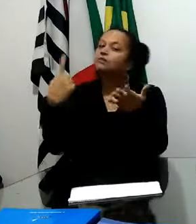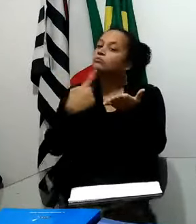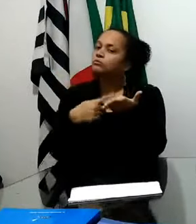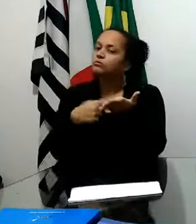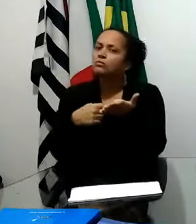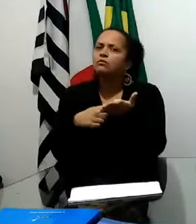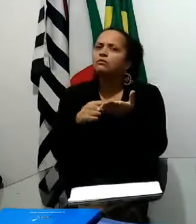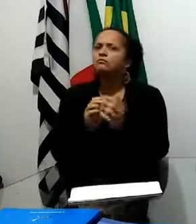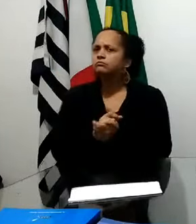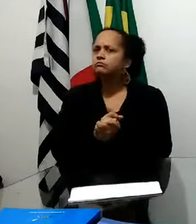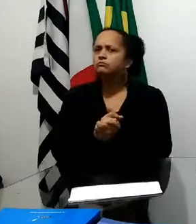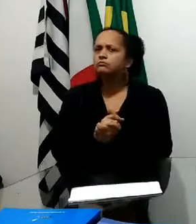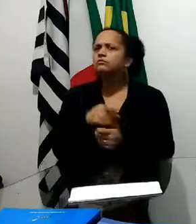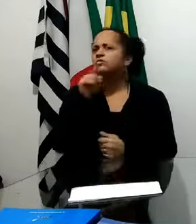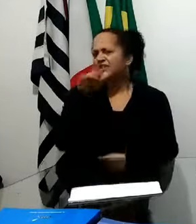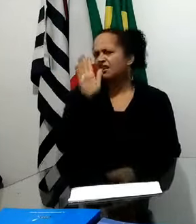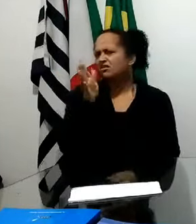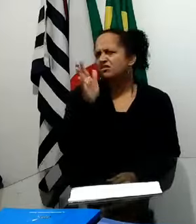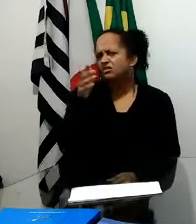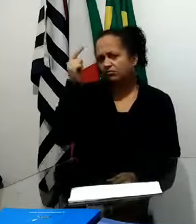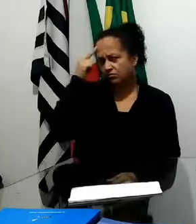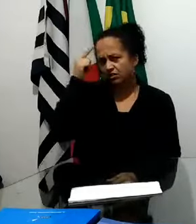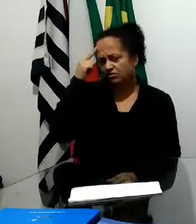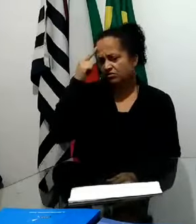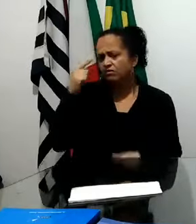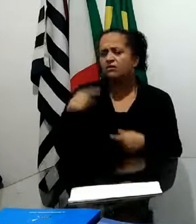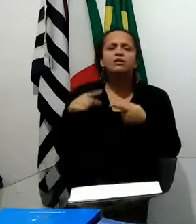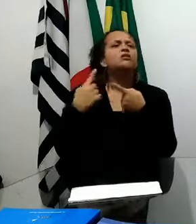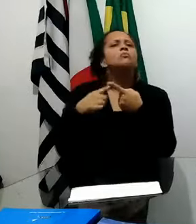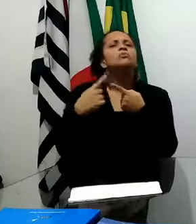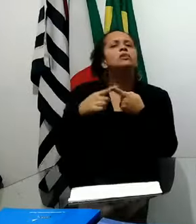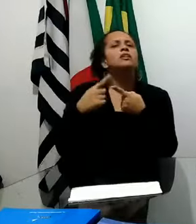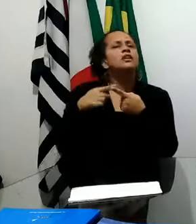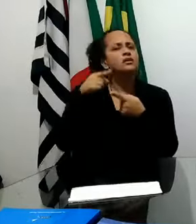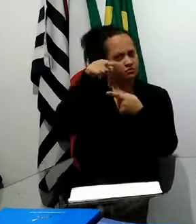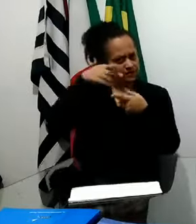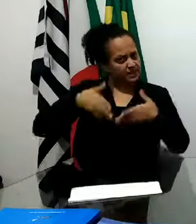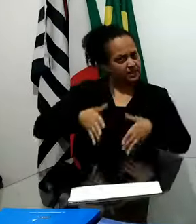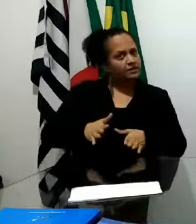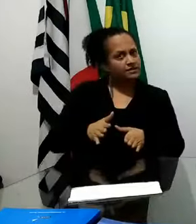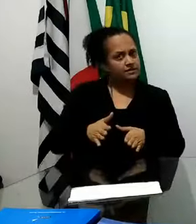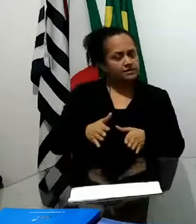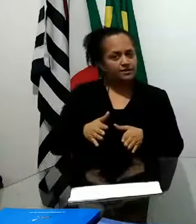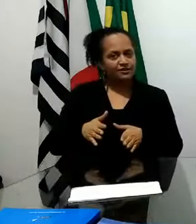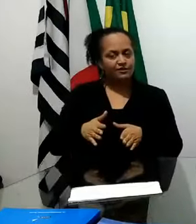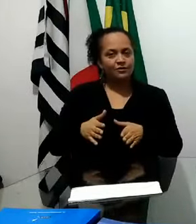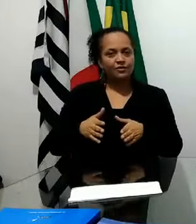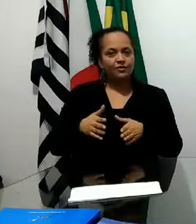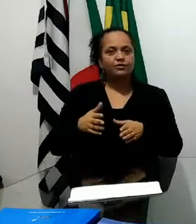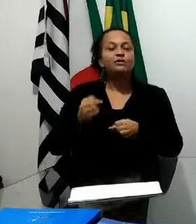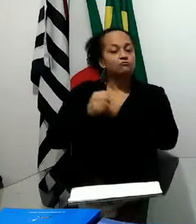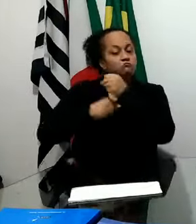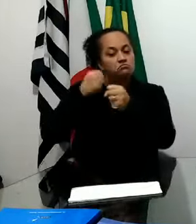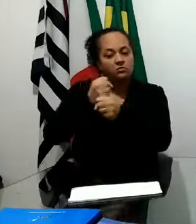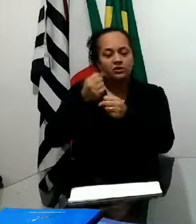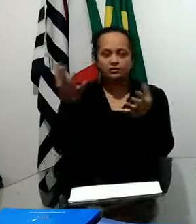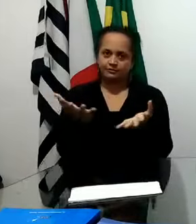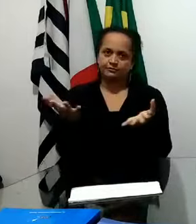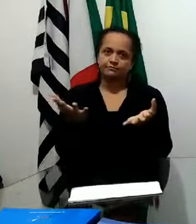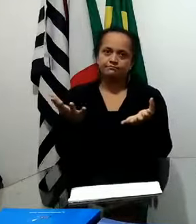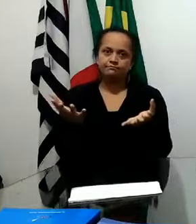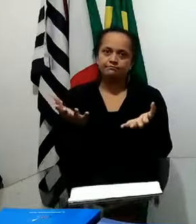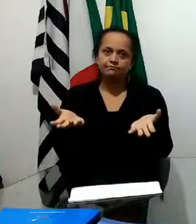parou para pensar por que você nasceu neste século? Por